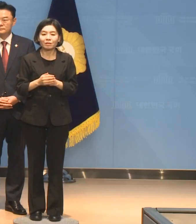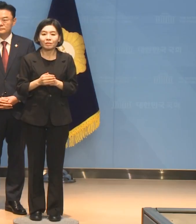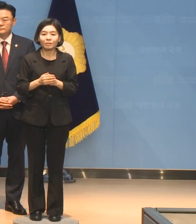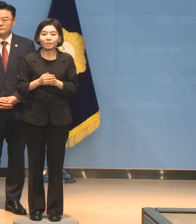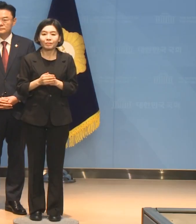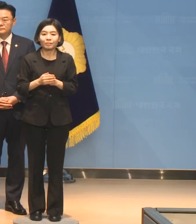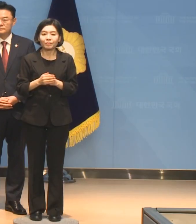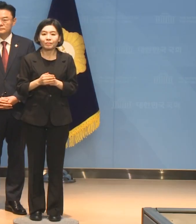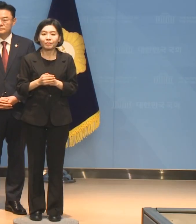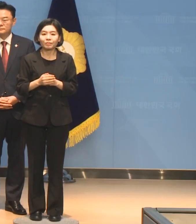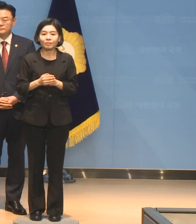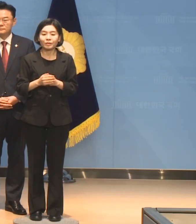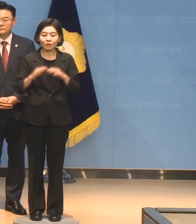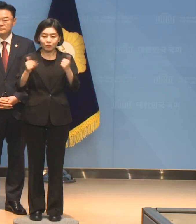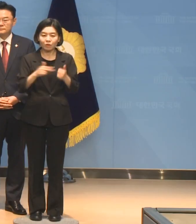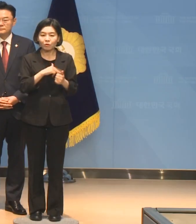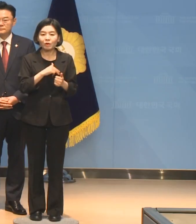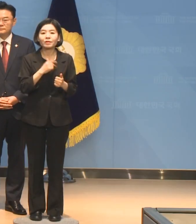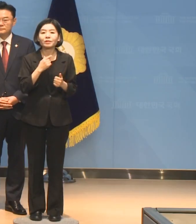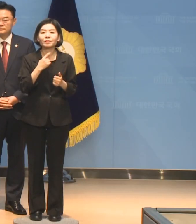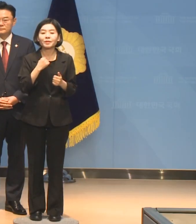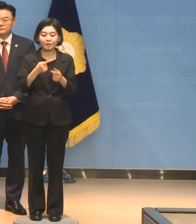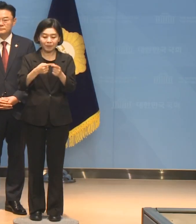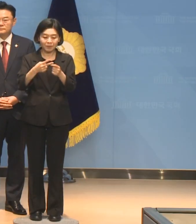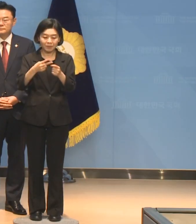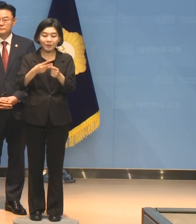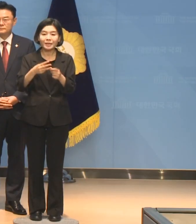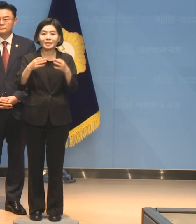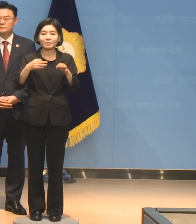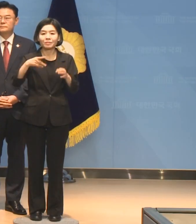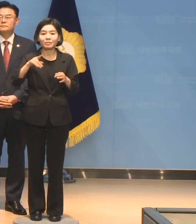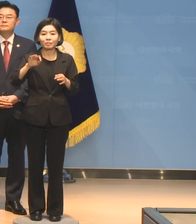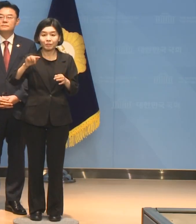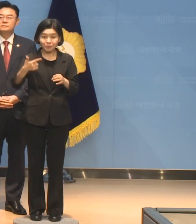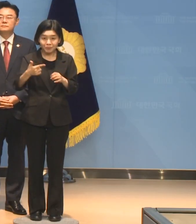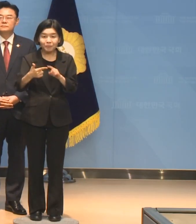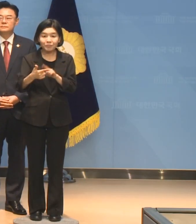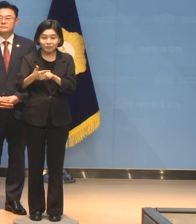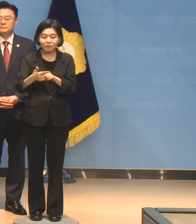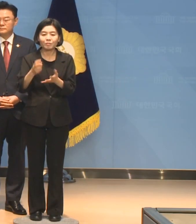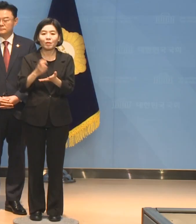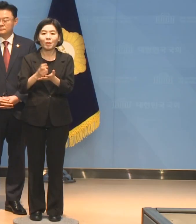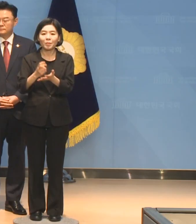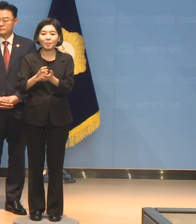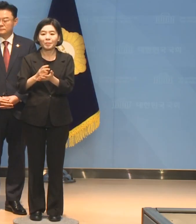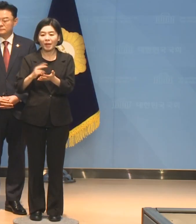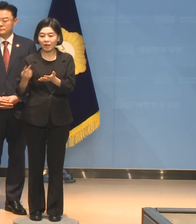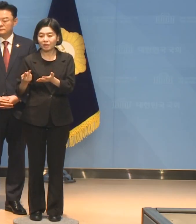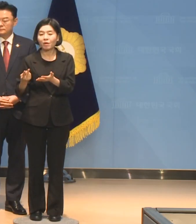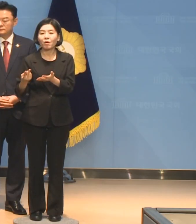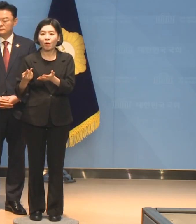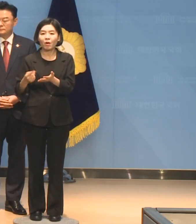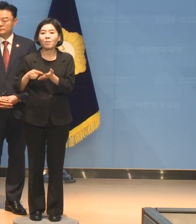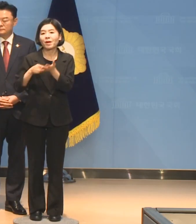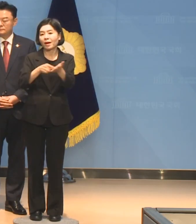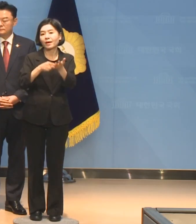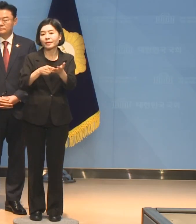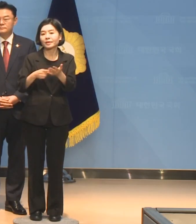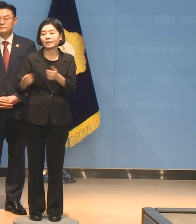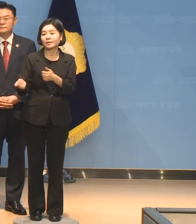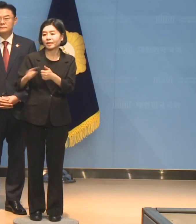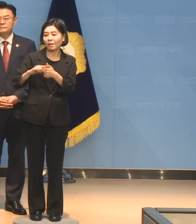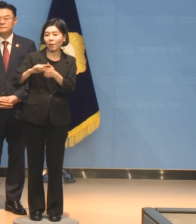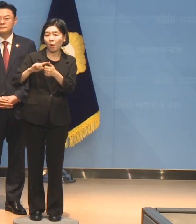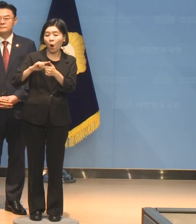우리 삼선의 김성원 의원님도 함께 법안 발의를 했습니다. 여러분들 관심을 가지고